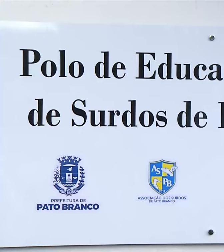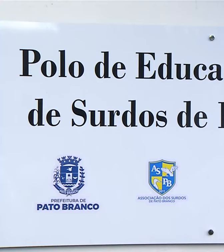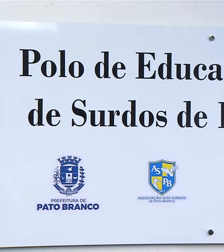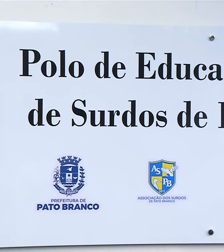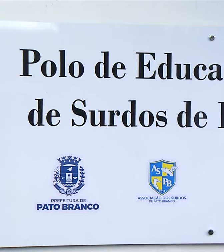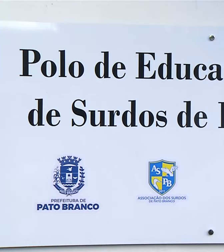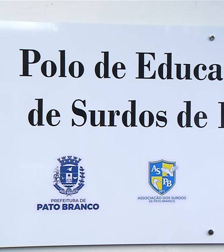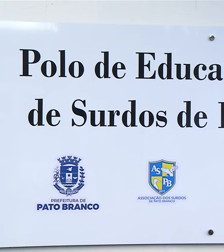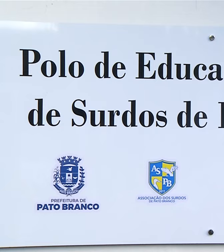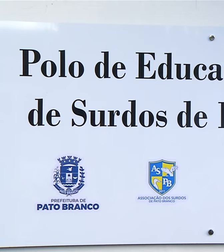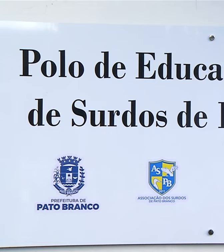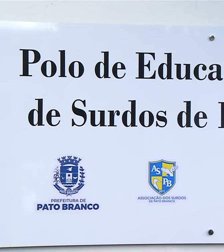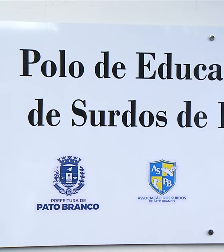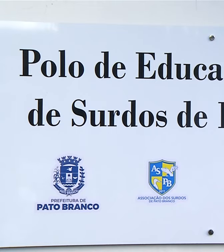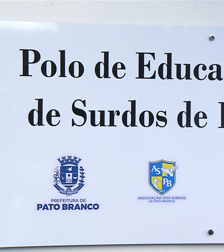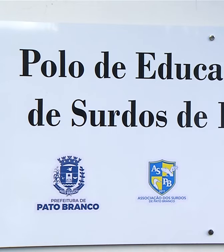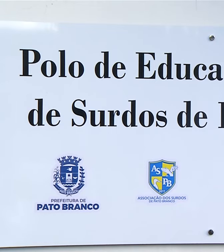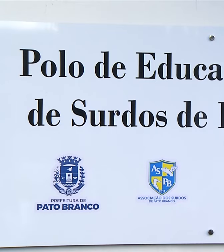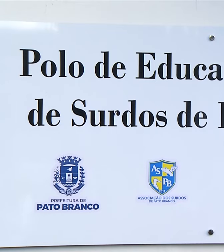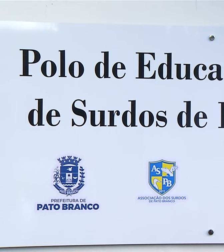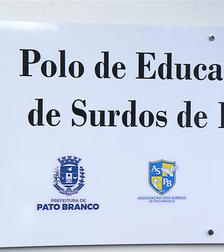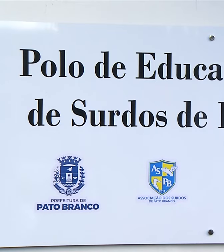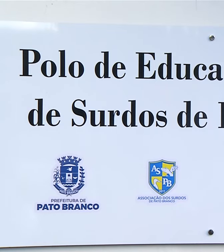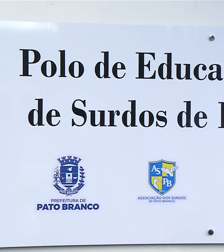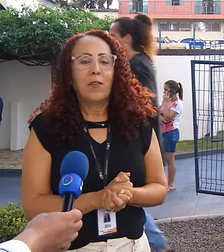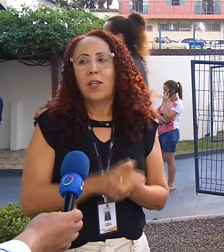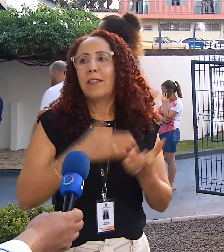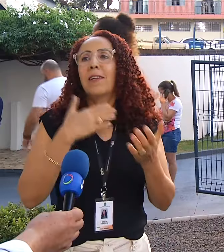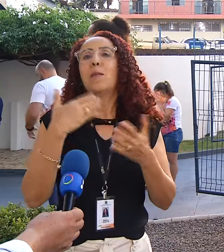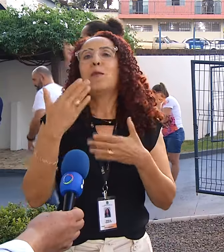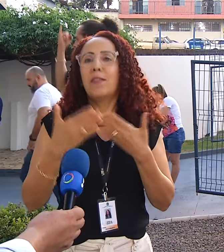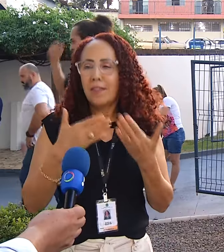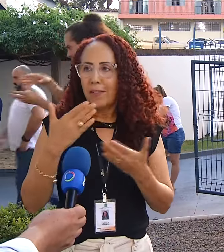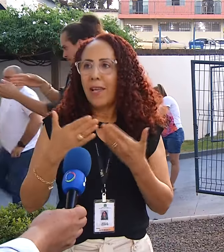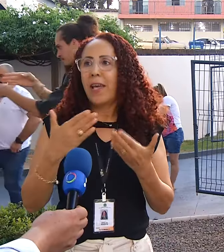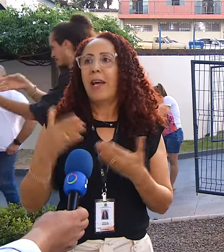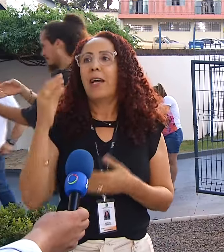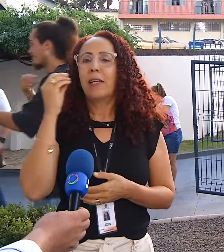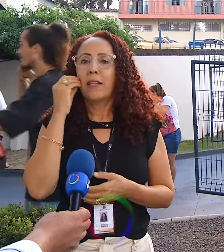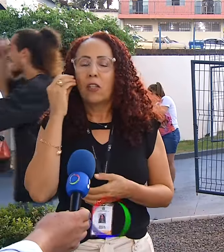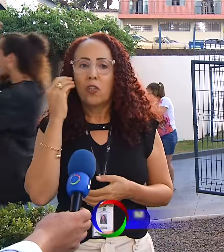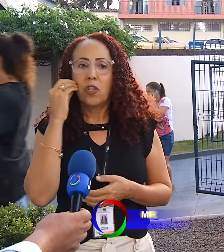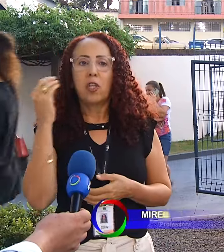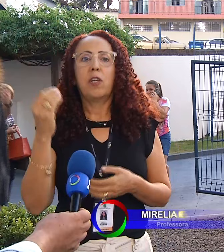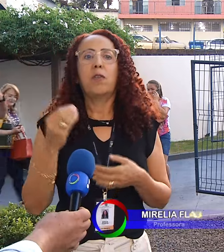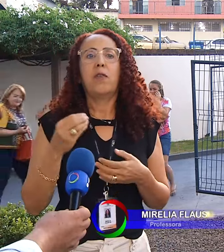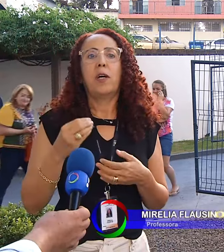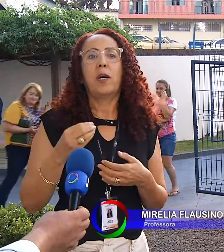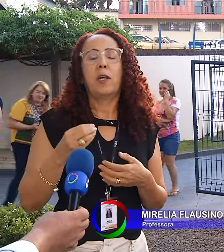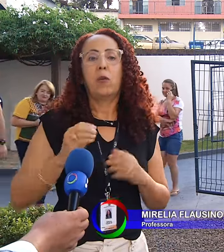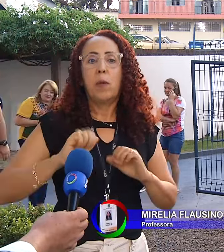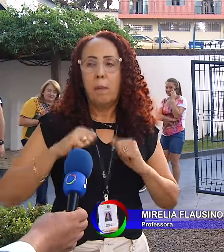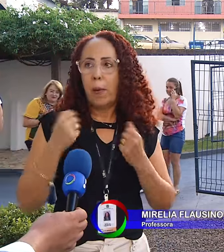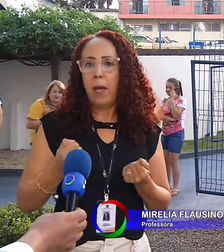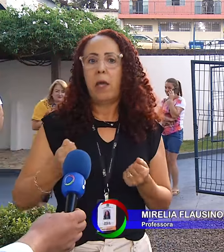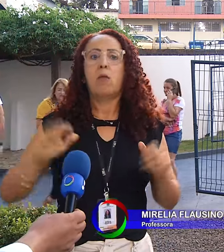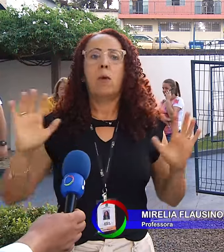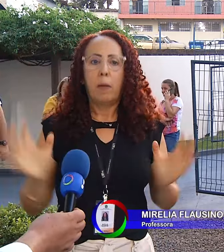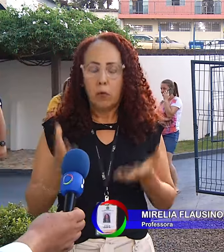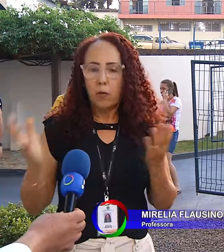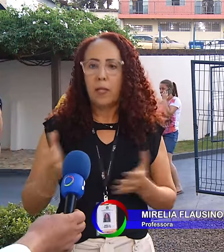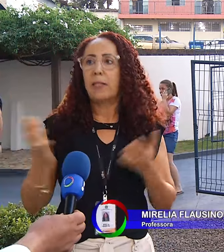estão criando material especial para o polo bilíngue. Nós estamos, né, a tentativa e o